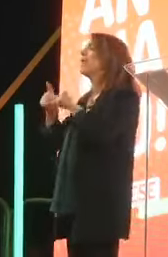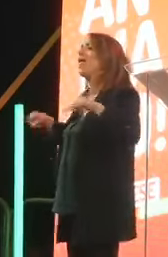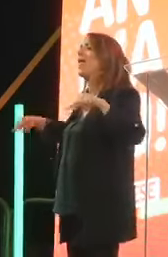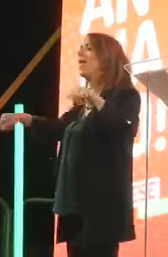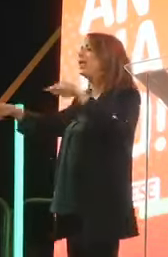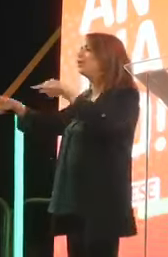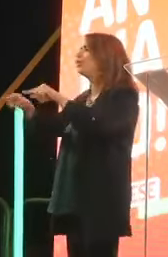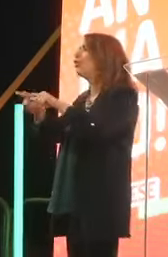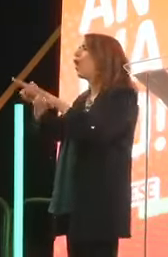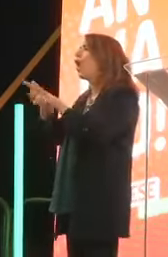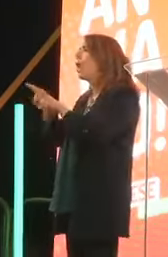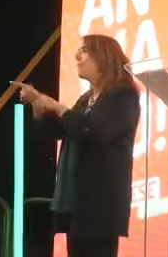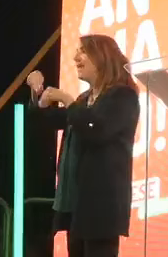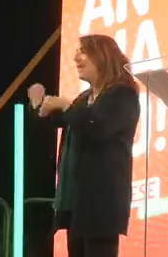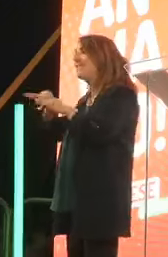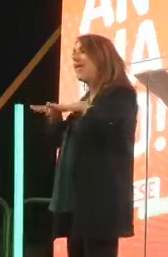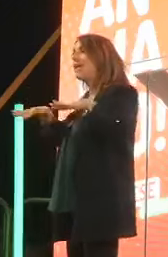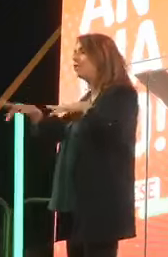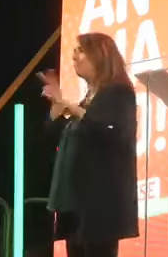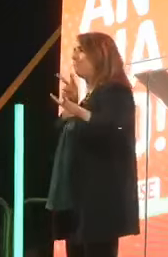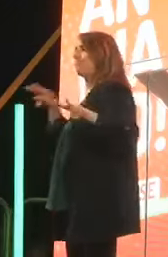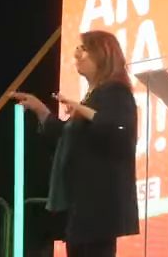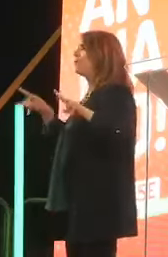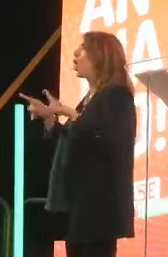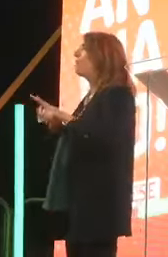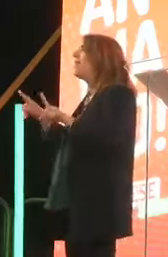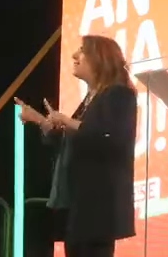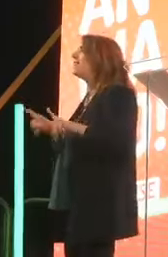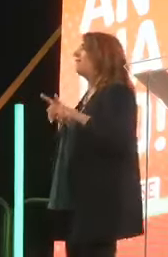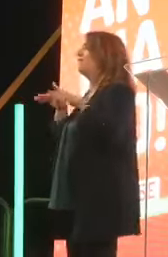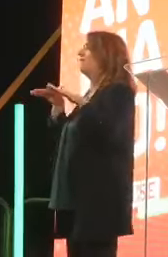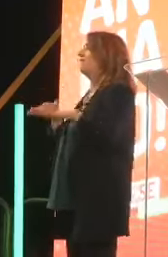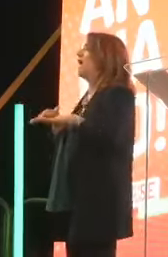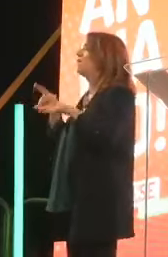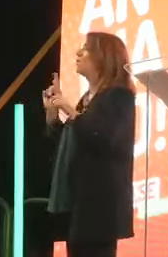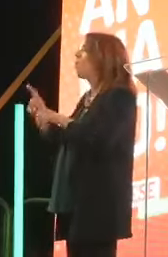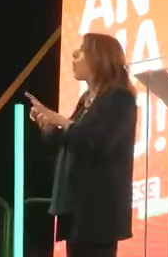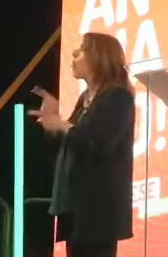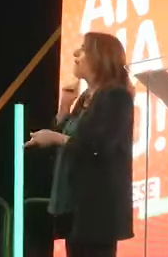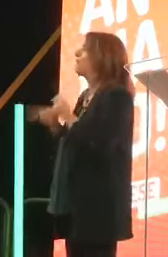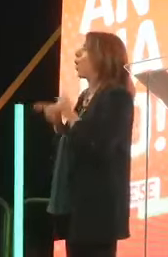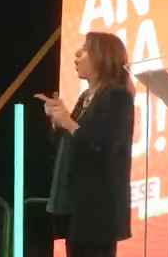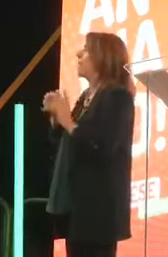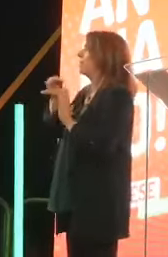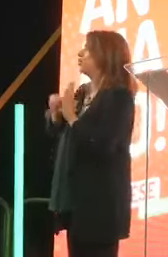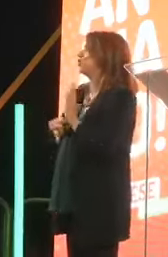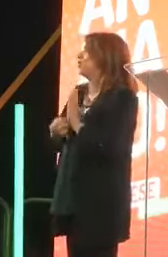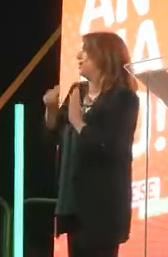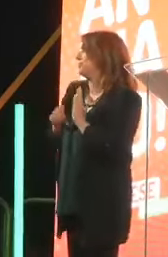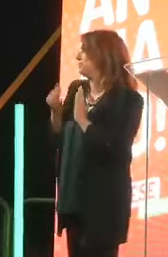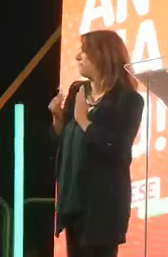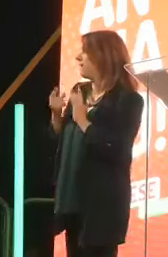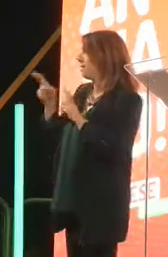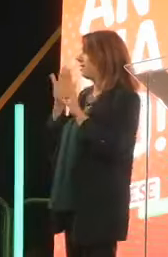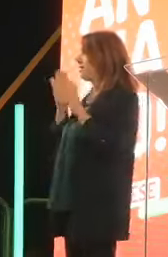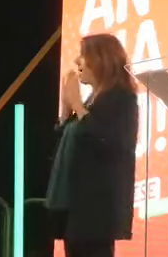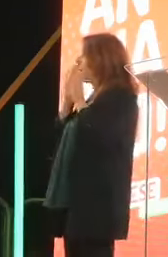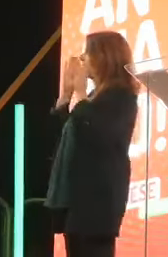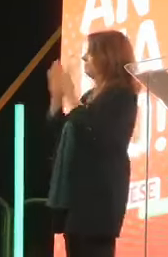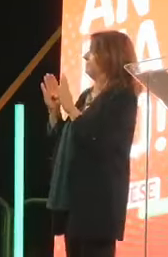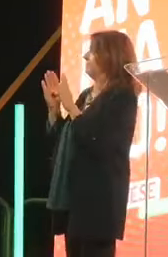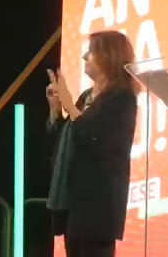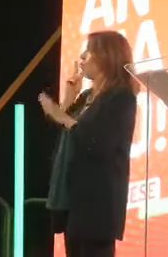nostri anticorpi sul territorio, di difendere i principi della buona politica, di alzare la guardia, di denunciare